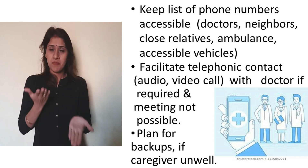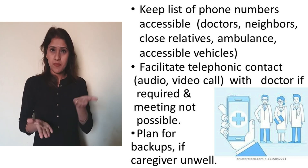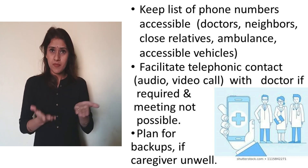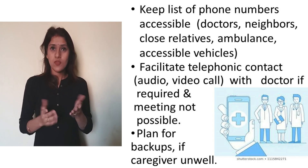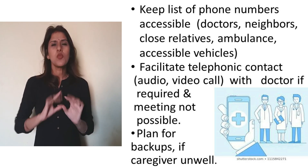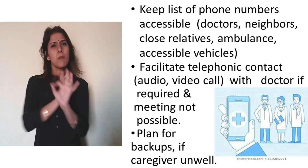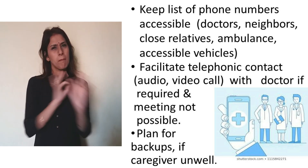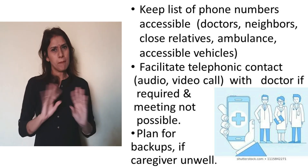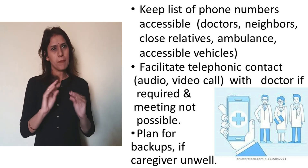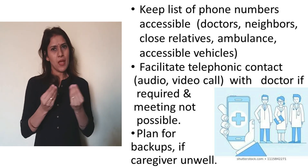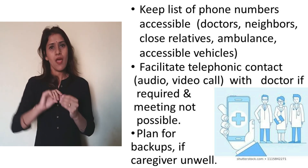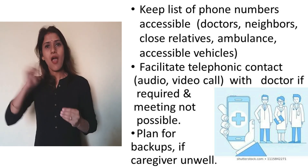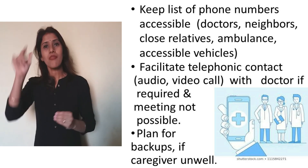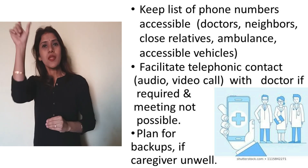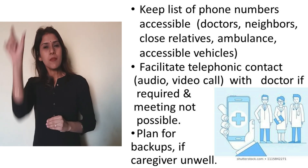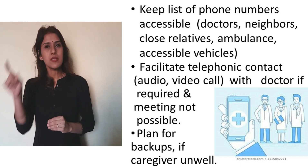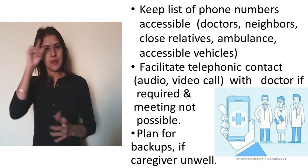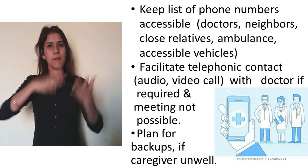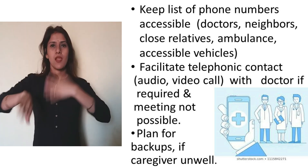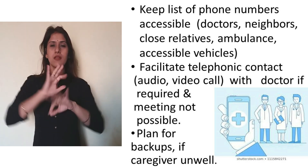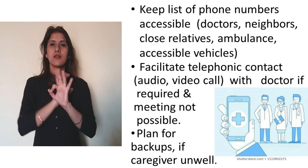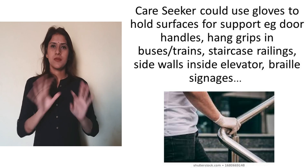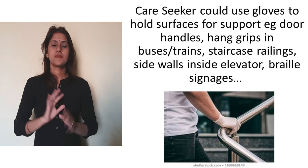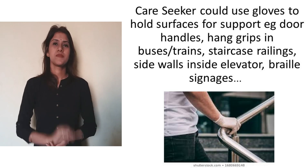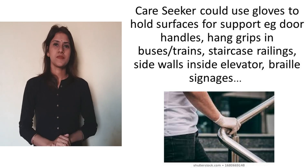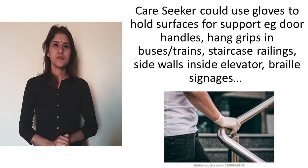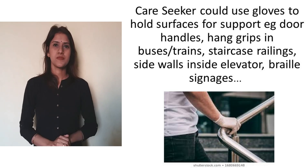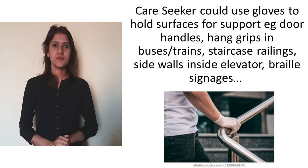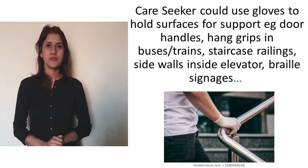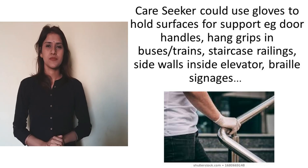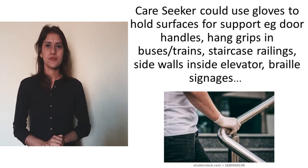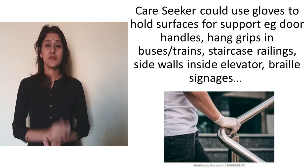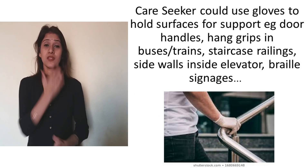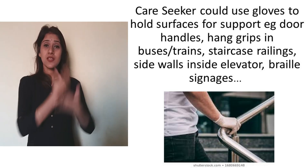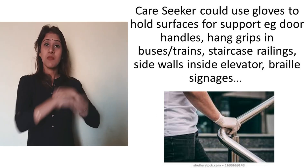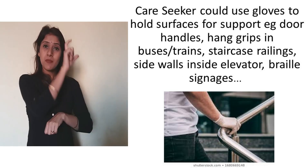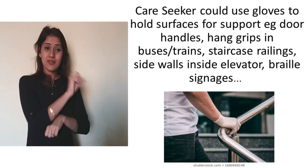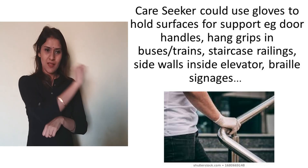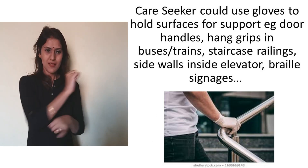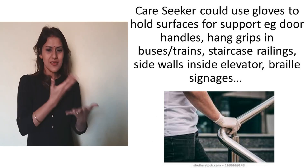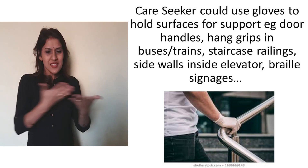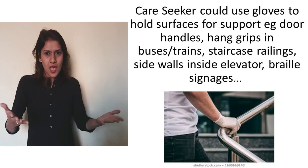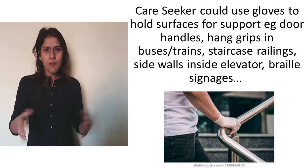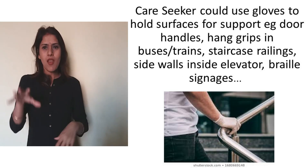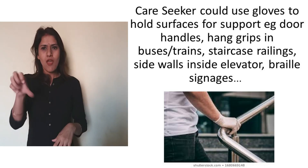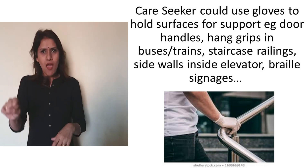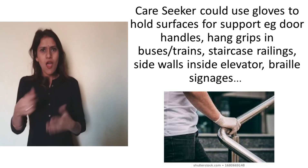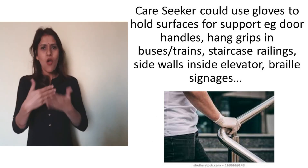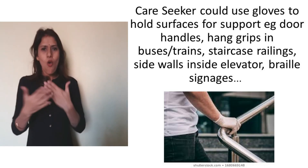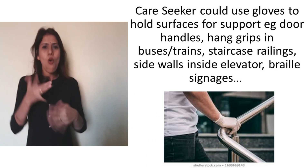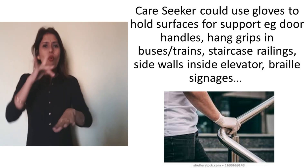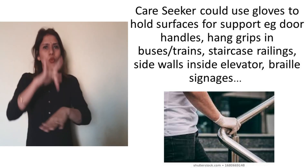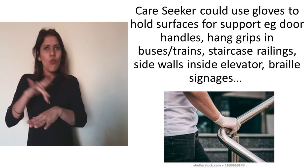सकती है, इसलिए अन्य व्यक्ति की योजना पहले से बनाएं। पर्सन विद डिसेबिलिटी चीज़ों को छूने या पकड़ने के